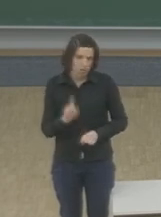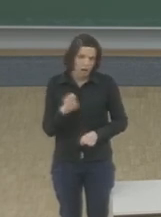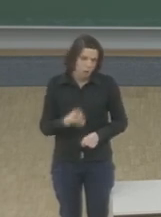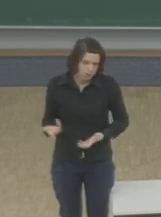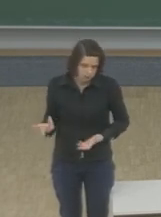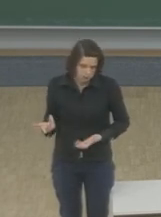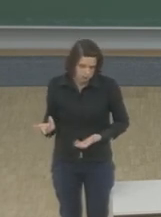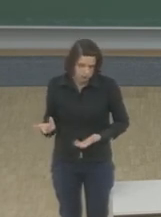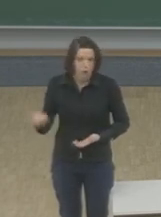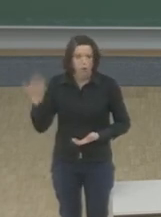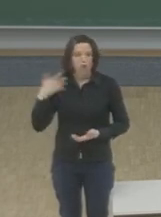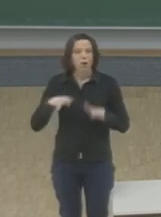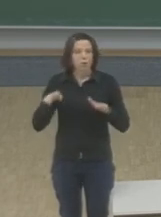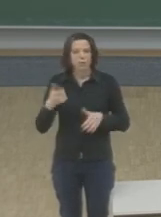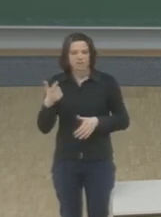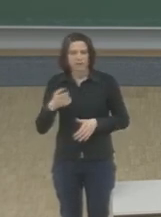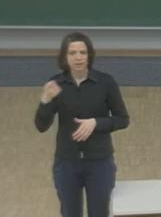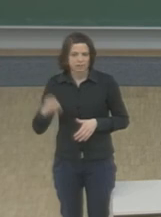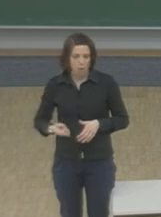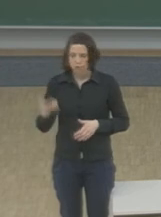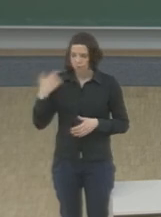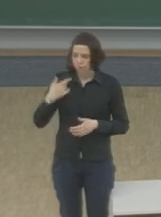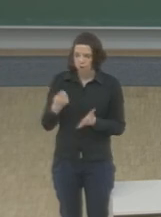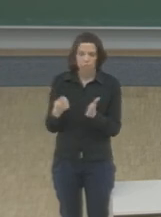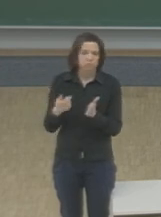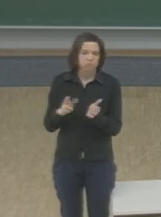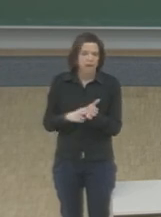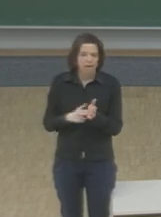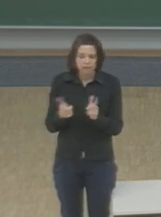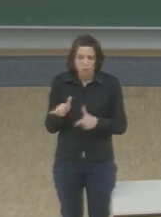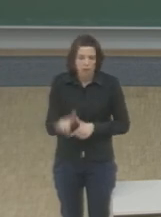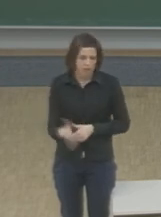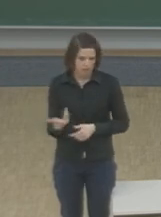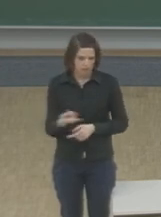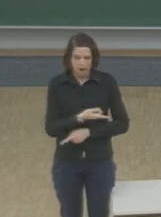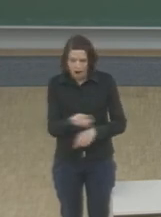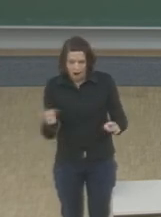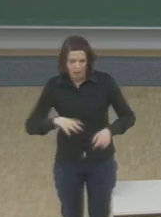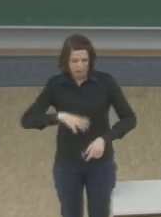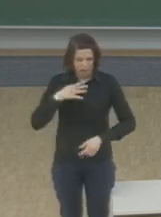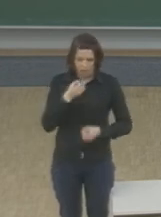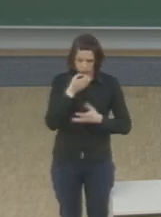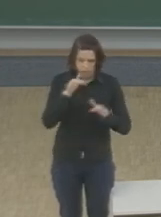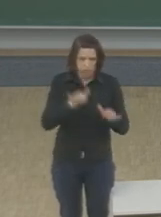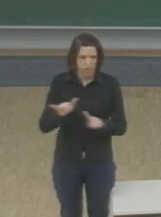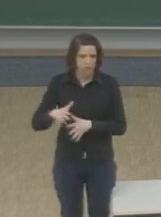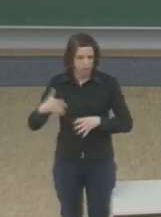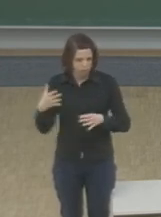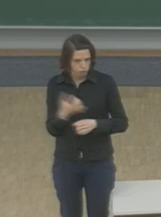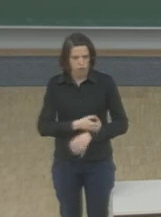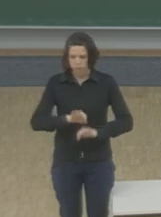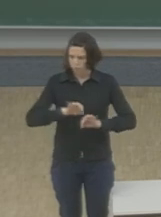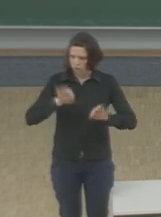auch nicht gewährleisten konnte, dass alle Lernenden Gesinnungen und Charakter ausbilden konnten und dann einmal